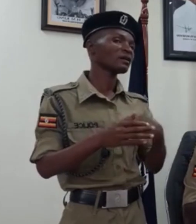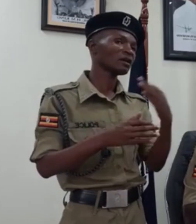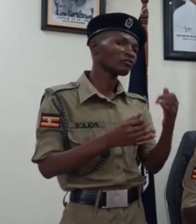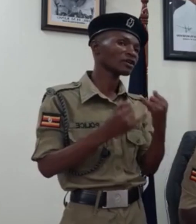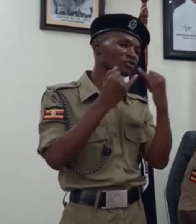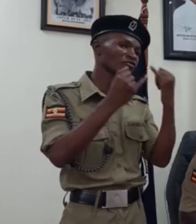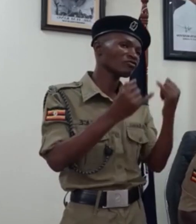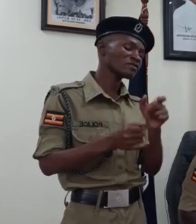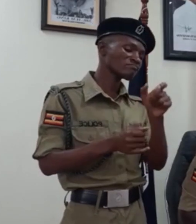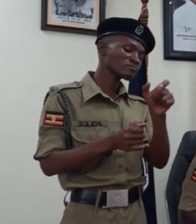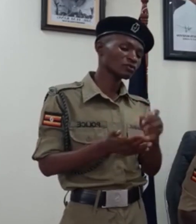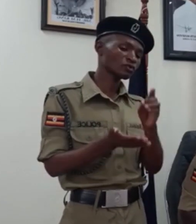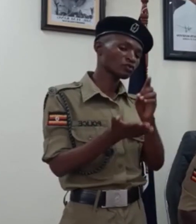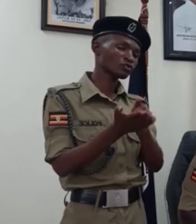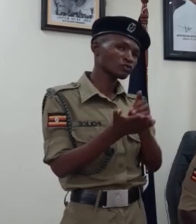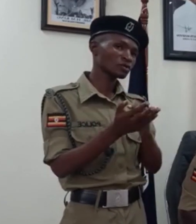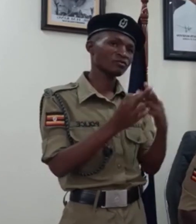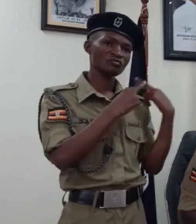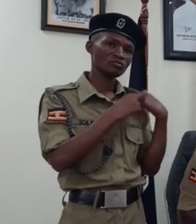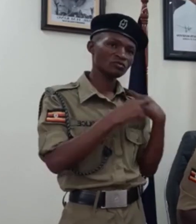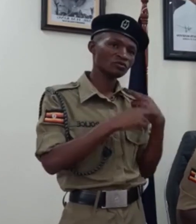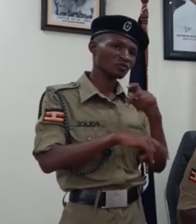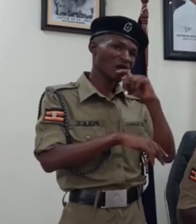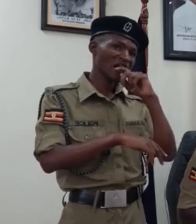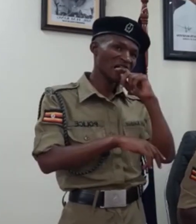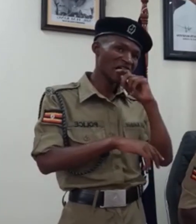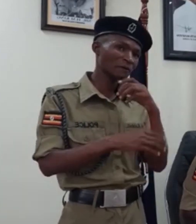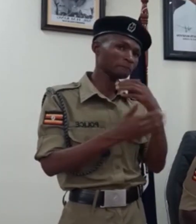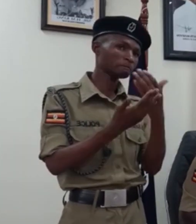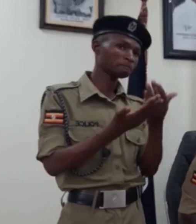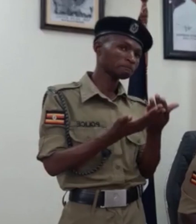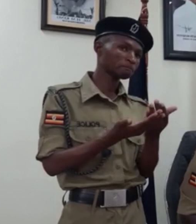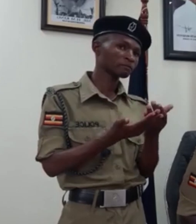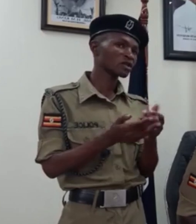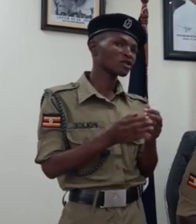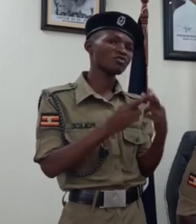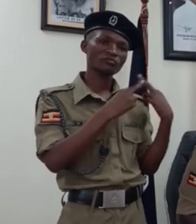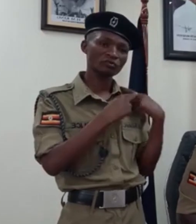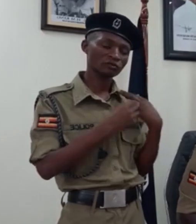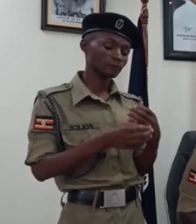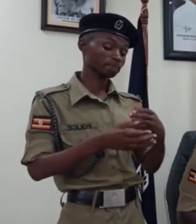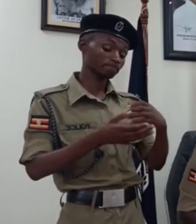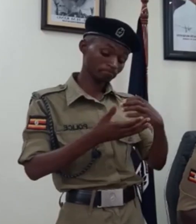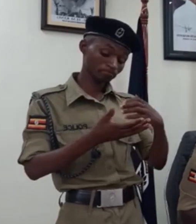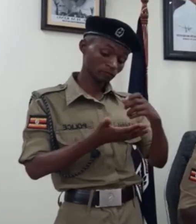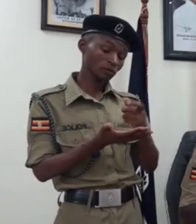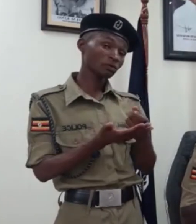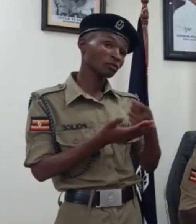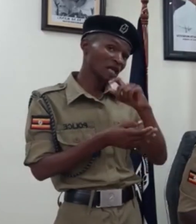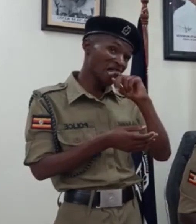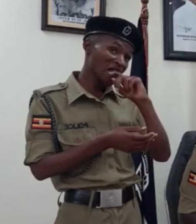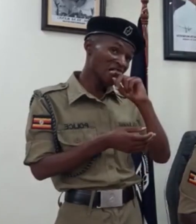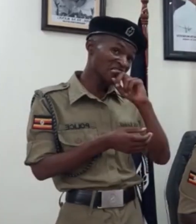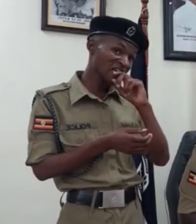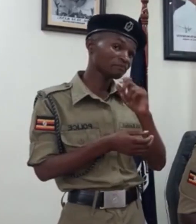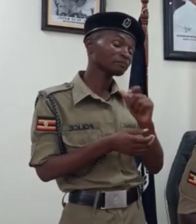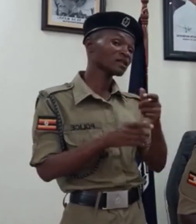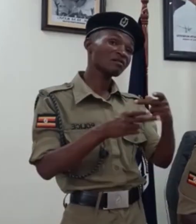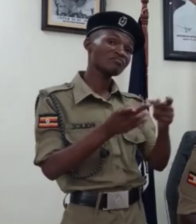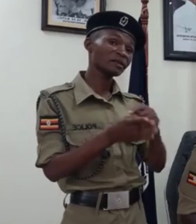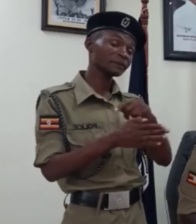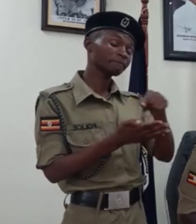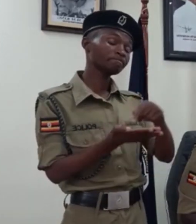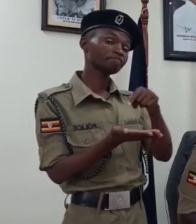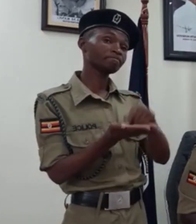obulumi nga bugenda bweyongera okuva ku kakongovulaako era n'alyoka